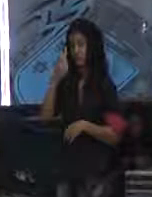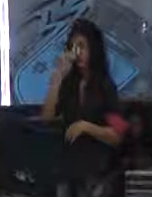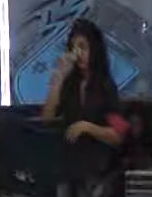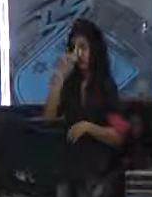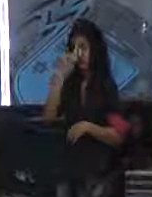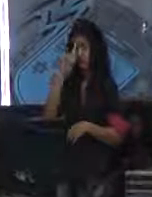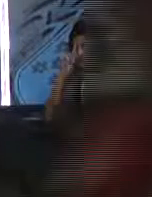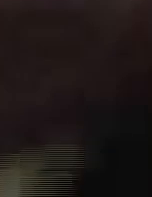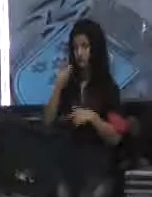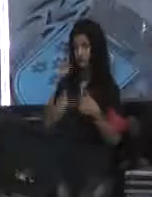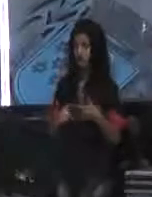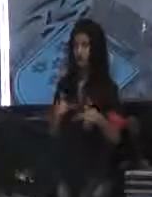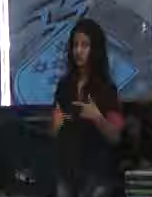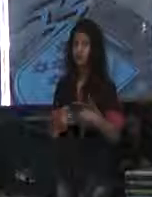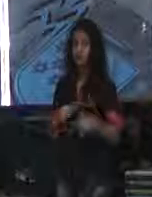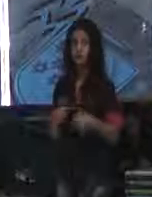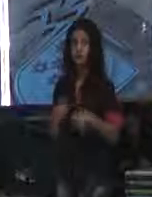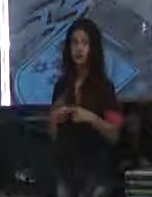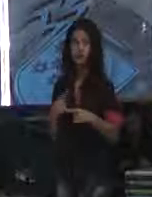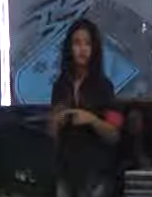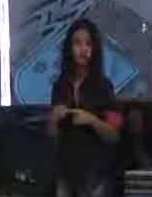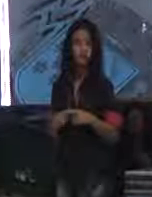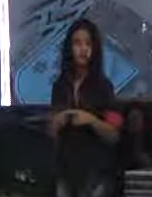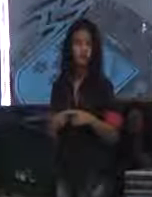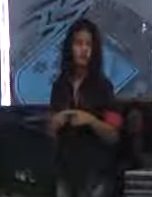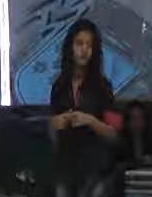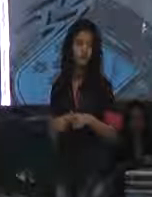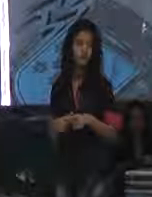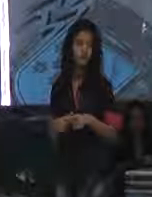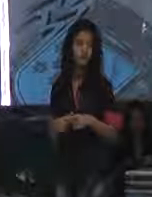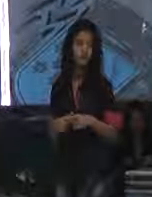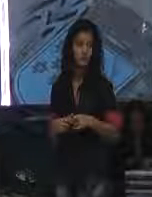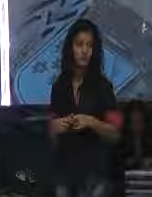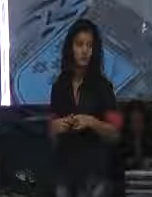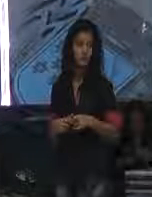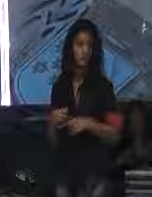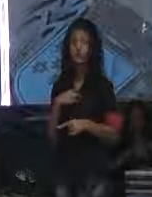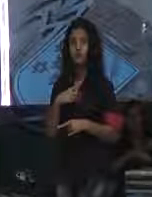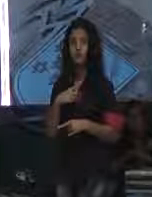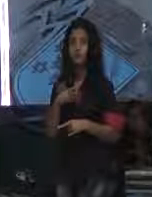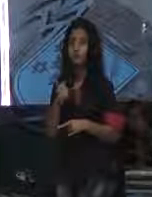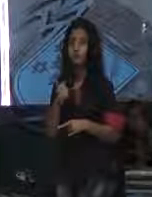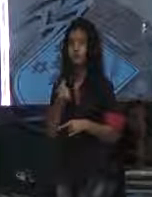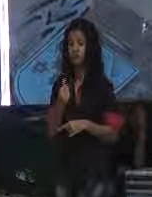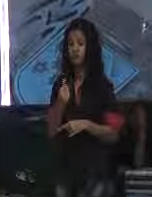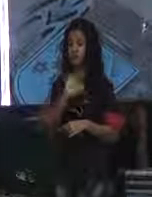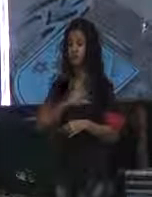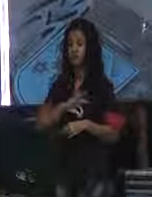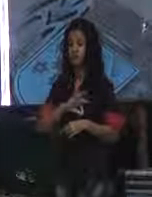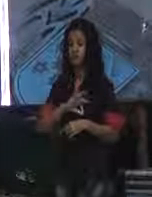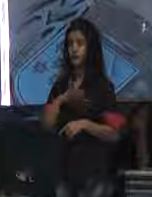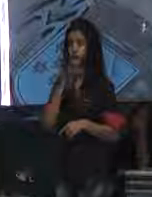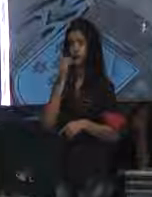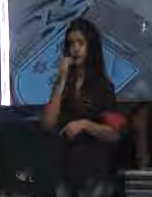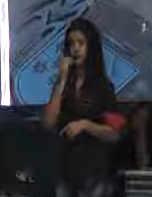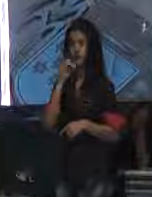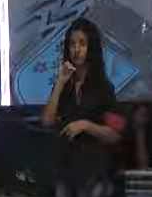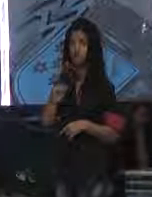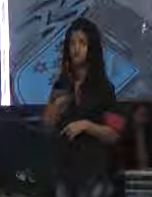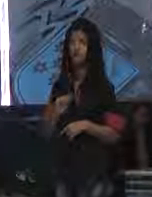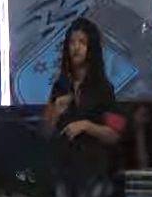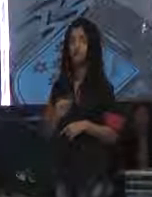para justamente custear o descanso na diária, tá? Eles recebem diária. E na questão do paciente,